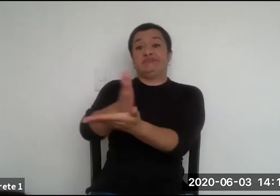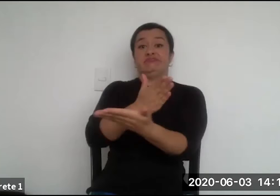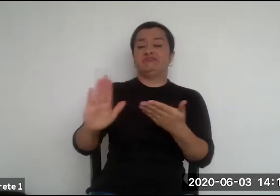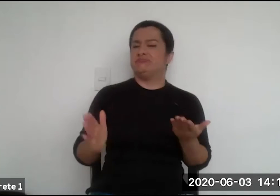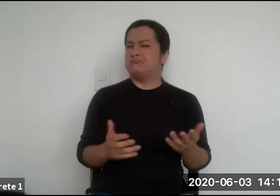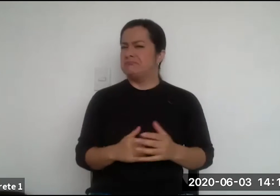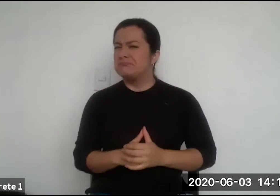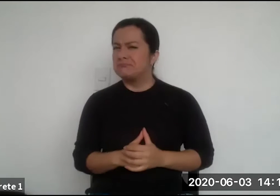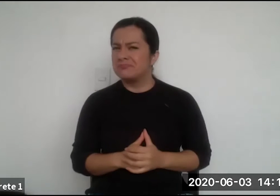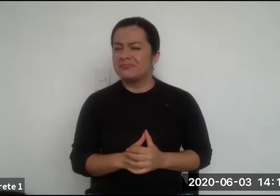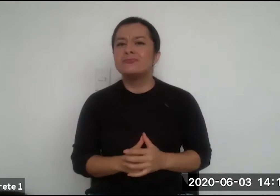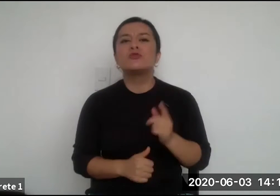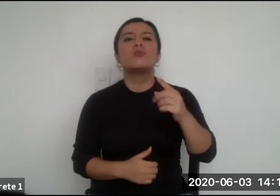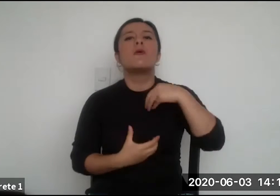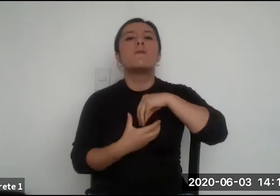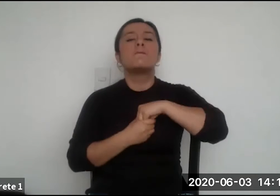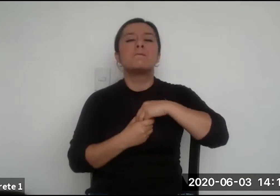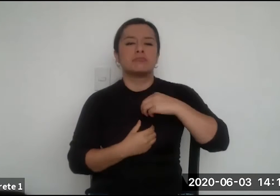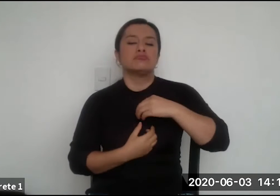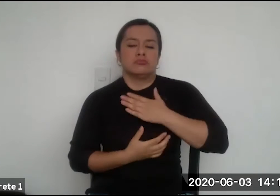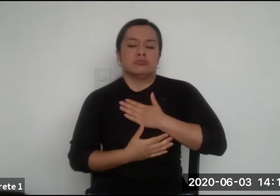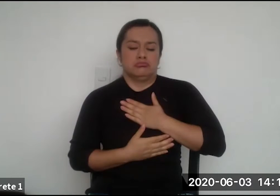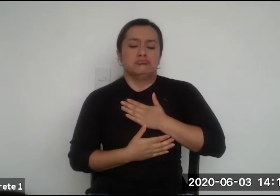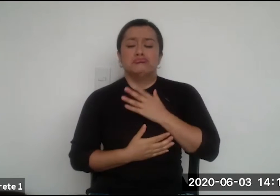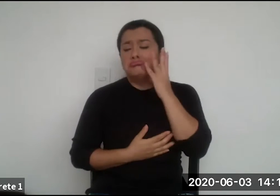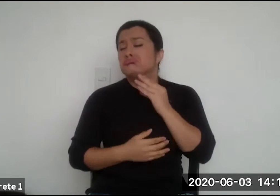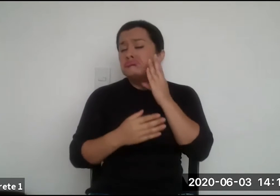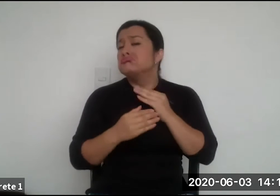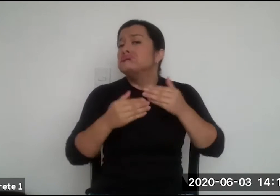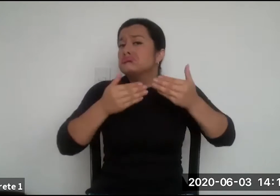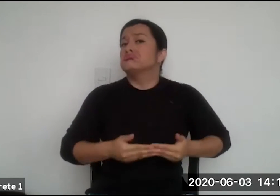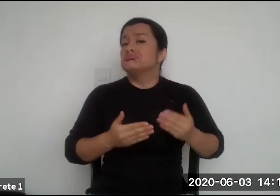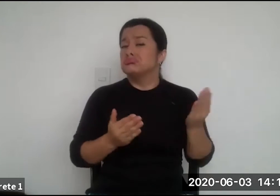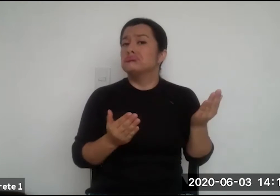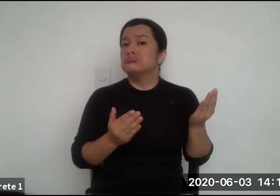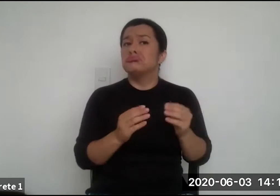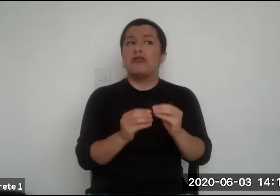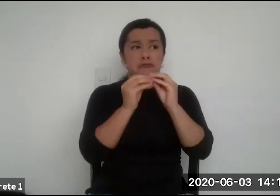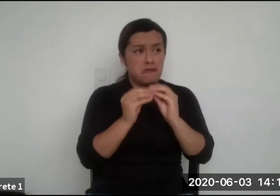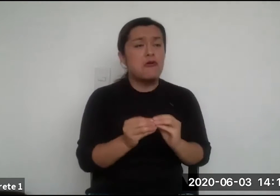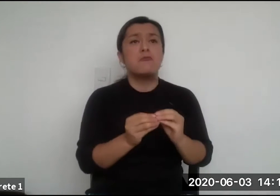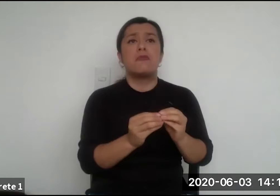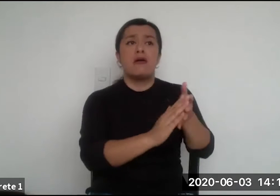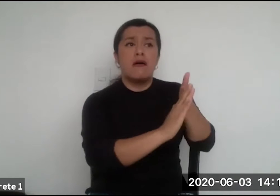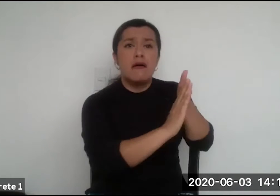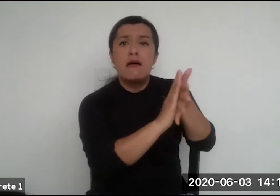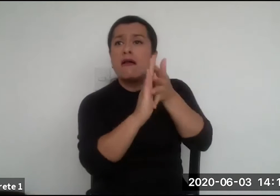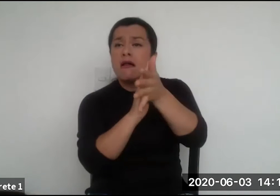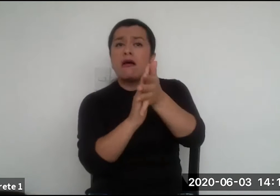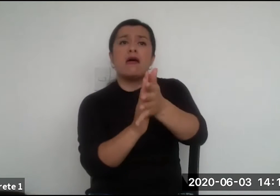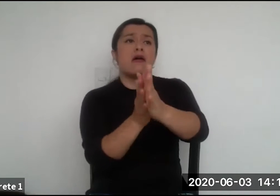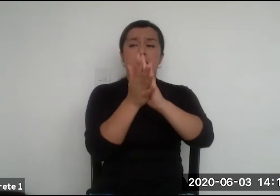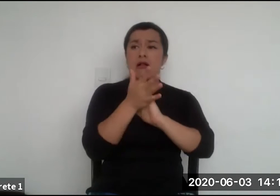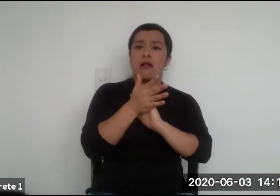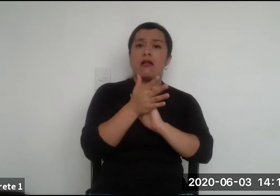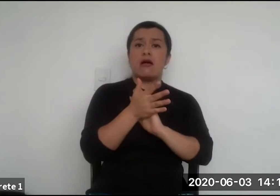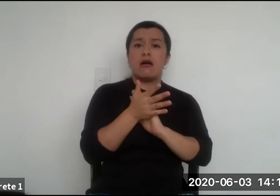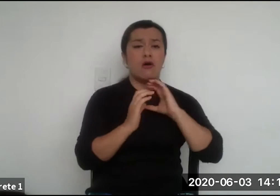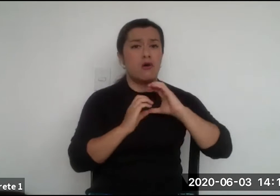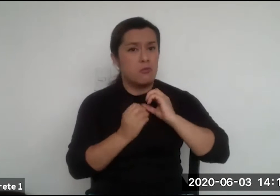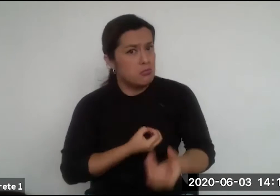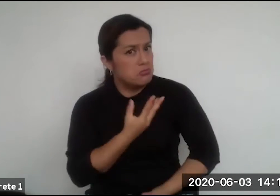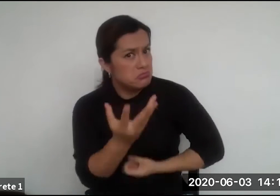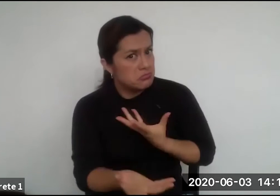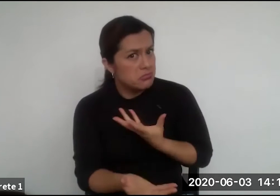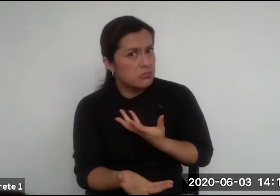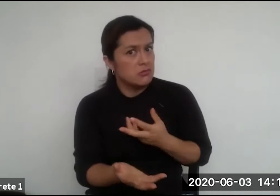al vivir con una discapacidad, pues no, mi forma de comunicar, escribir, leer,